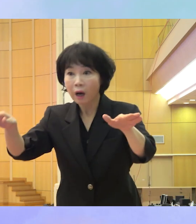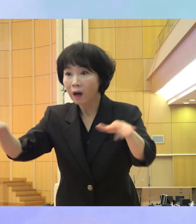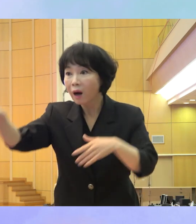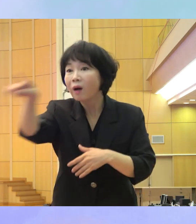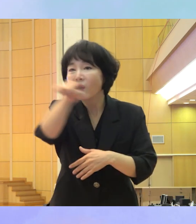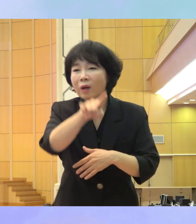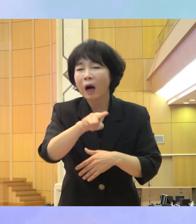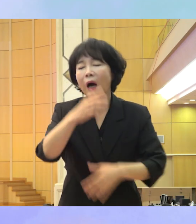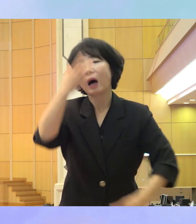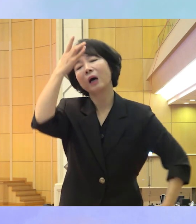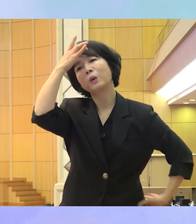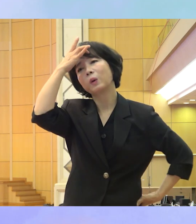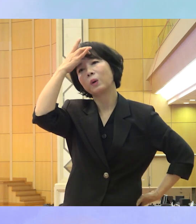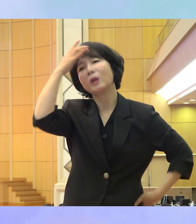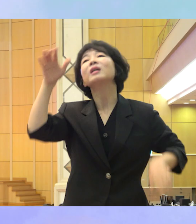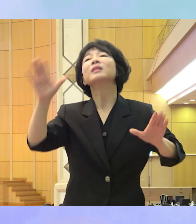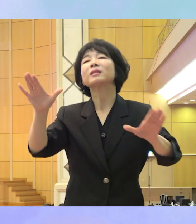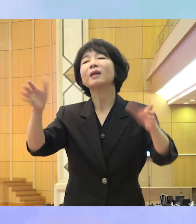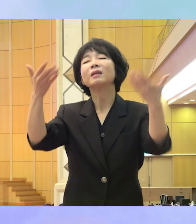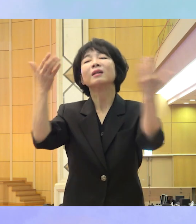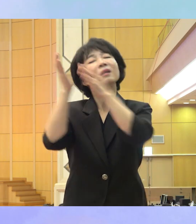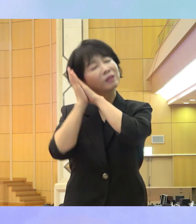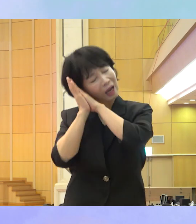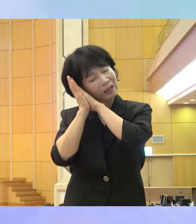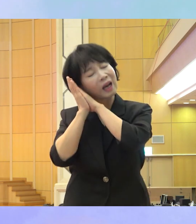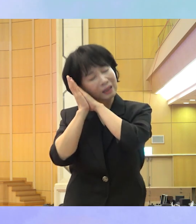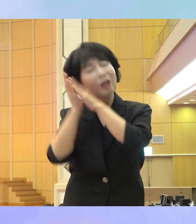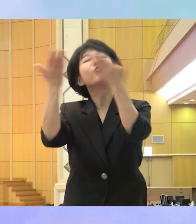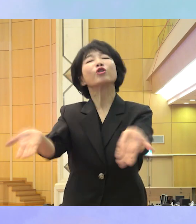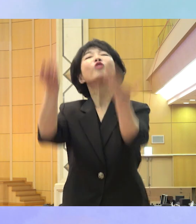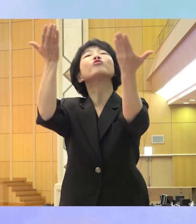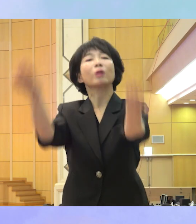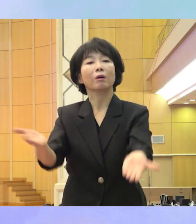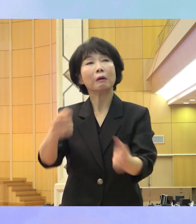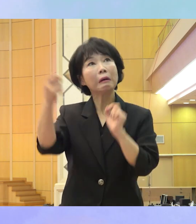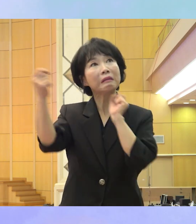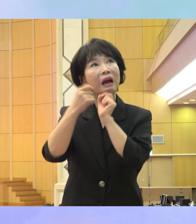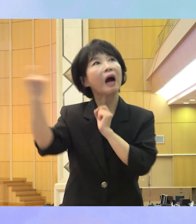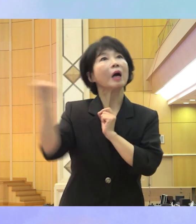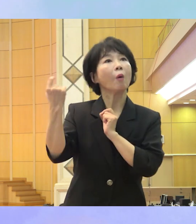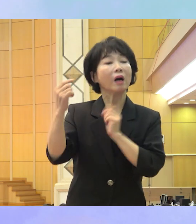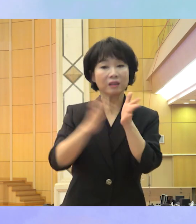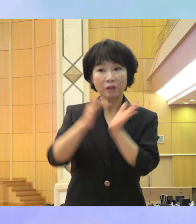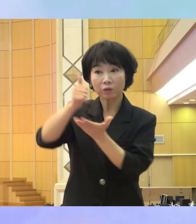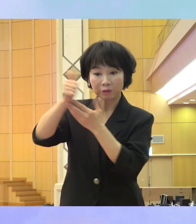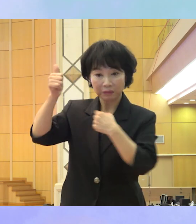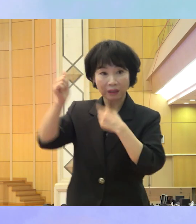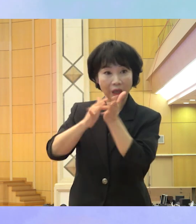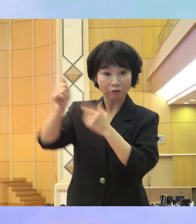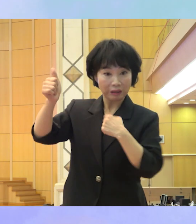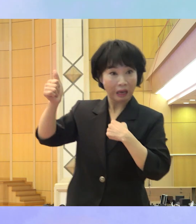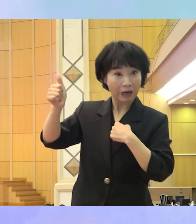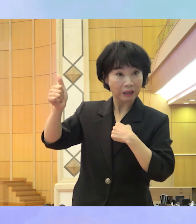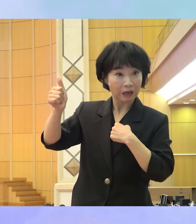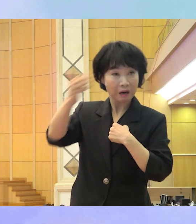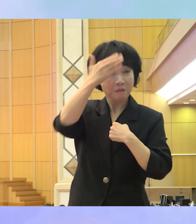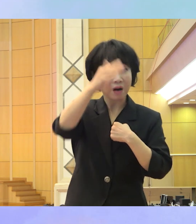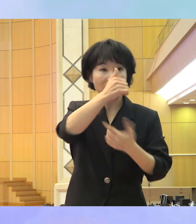이제는 자고 쉬어라. 보라 때가 가까이 왔으니 인자가 죄인의